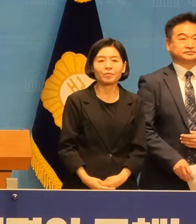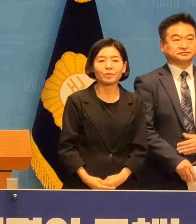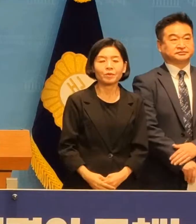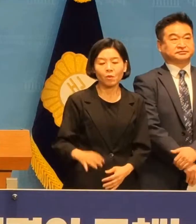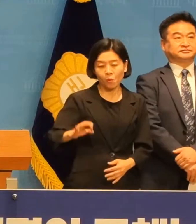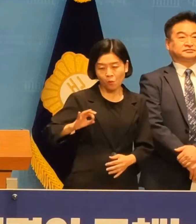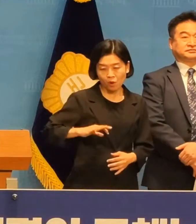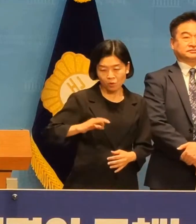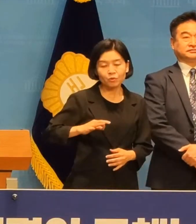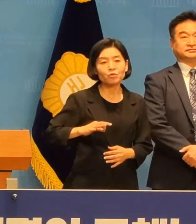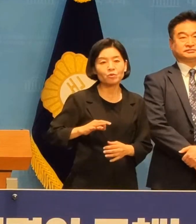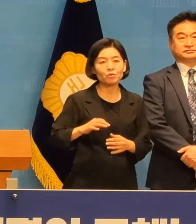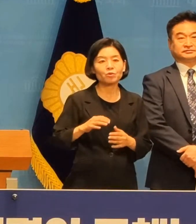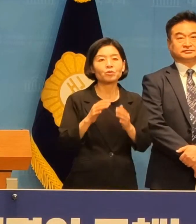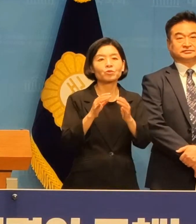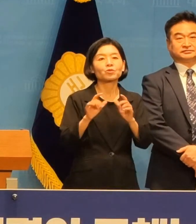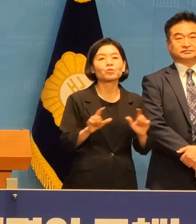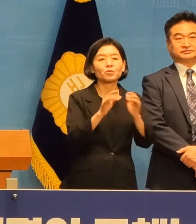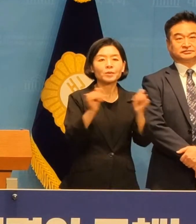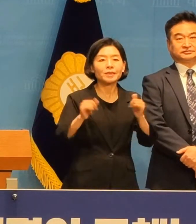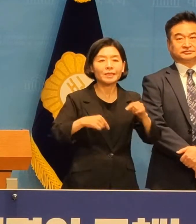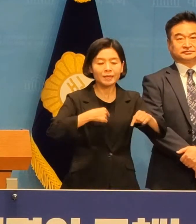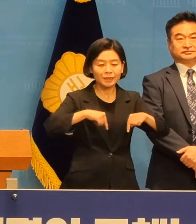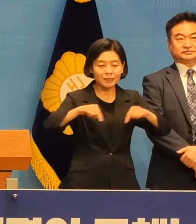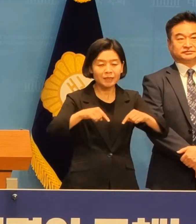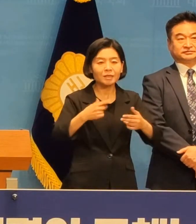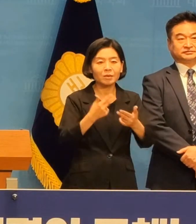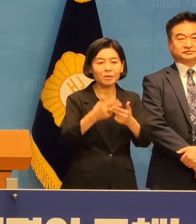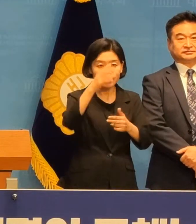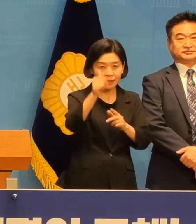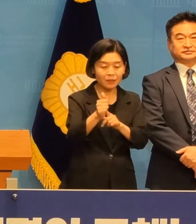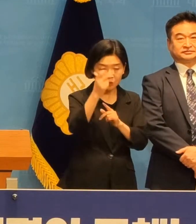원주시 주민자치협의회 회장 최성우님,